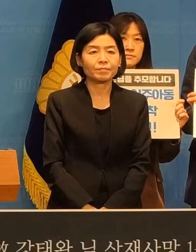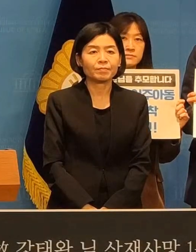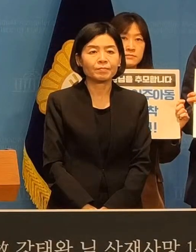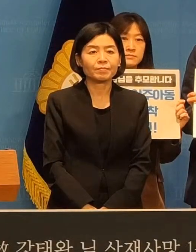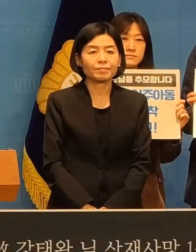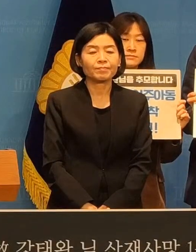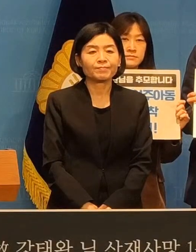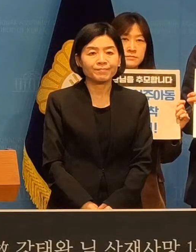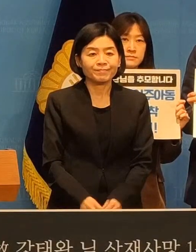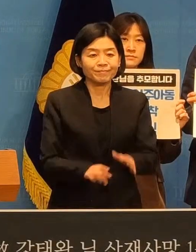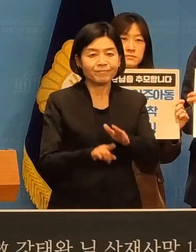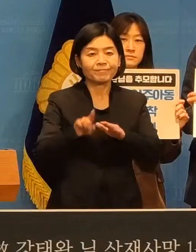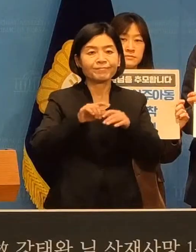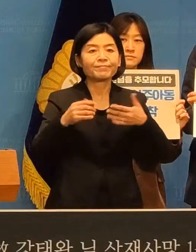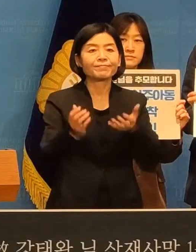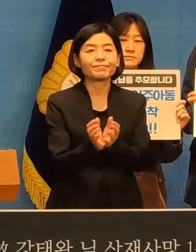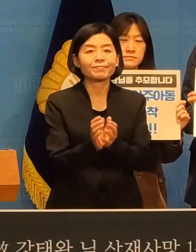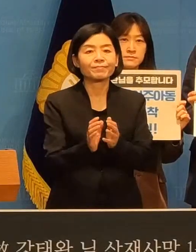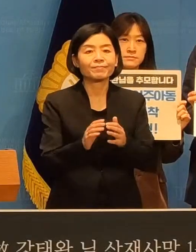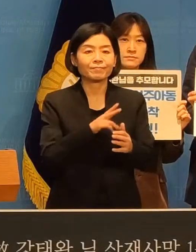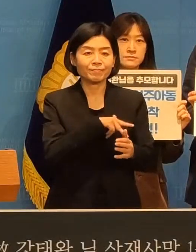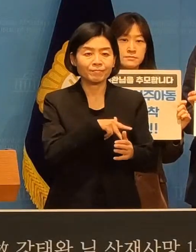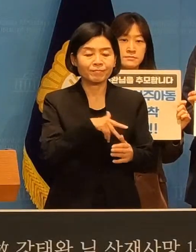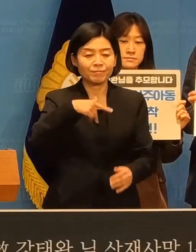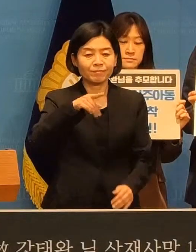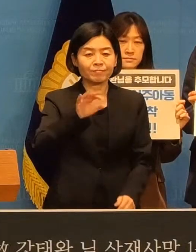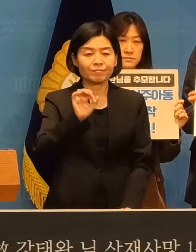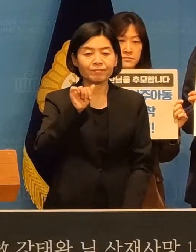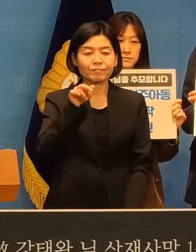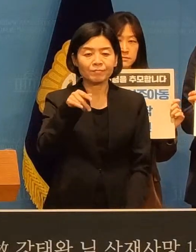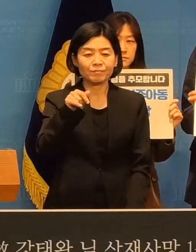네, 진보당 비정규직 노동자 국회의원 정혜경입니다.